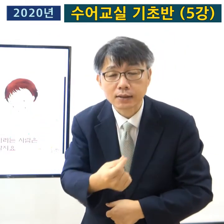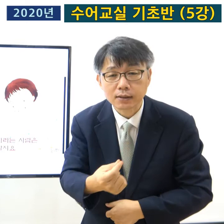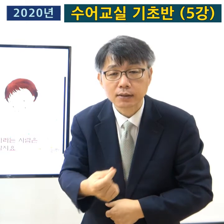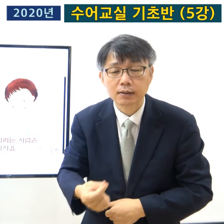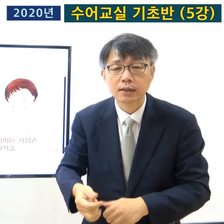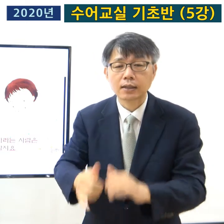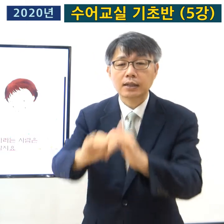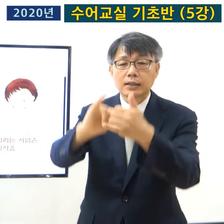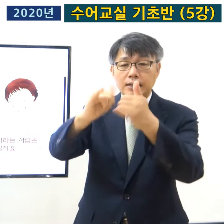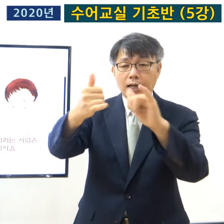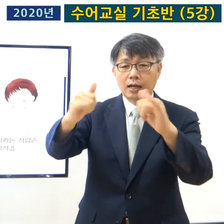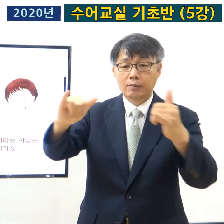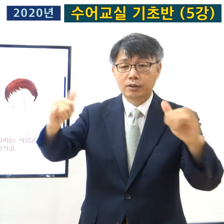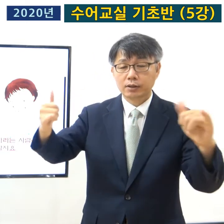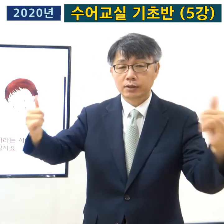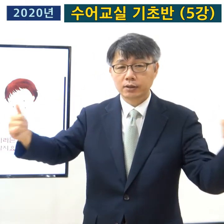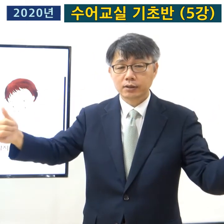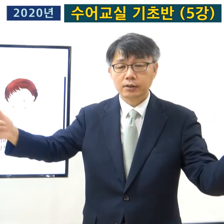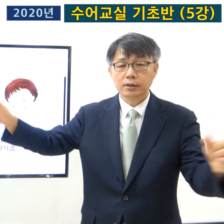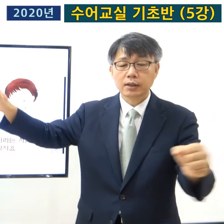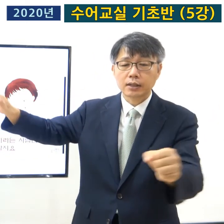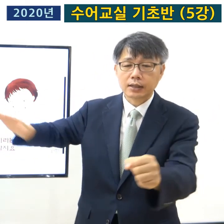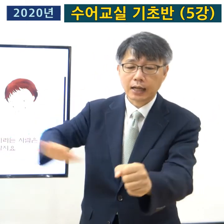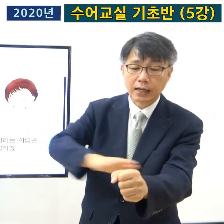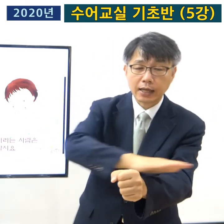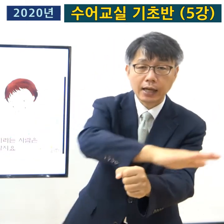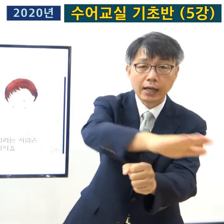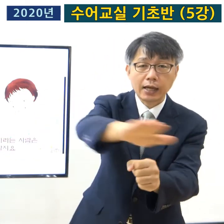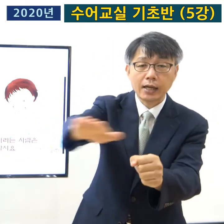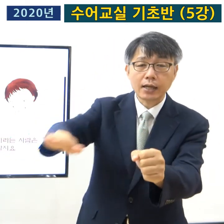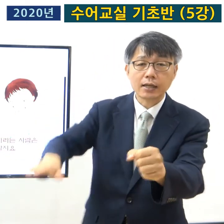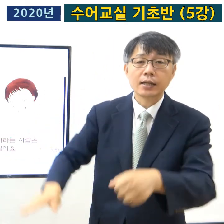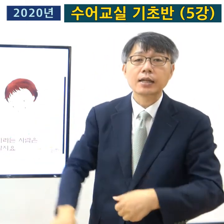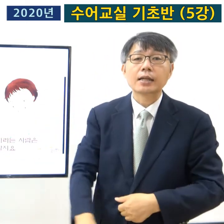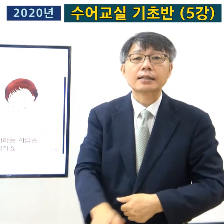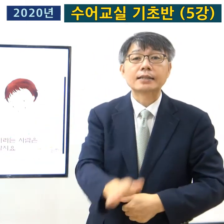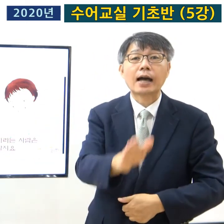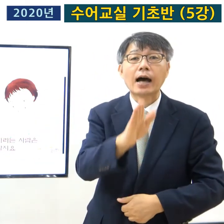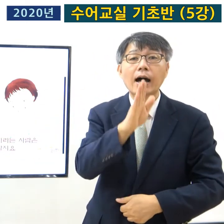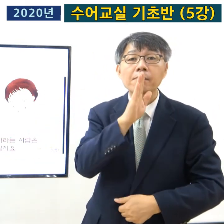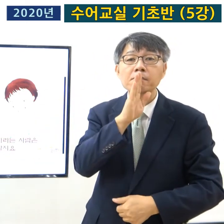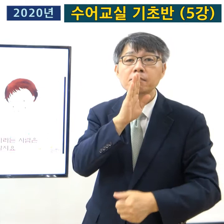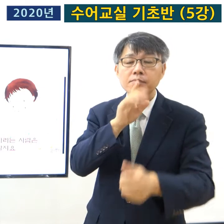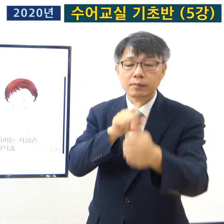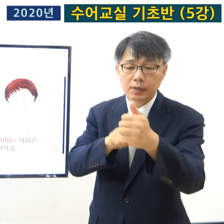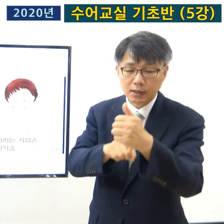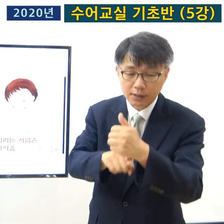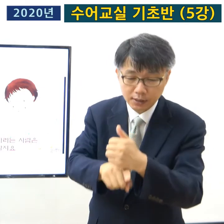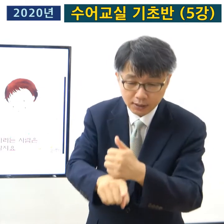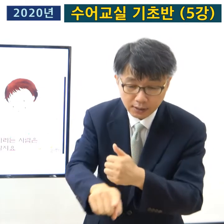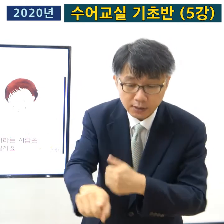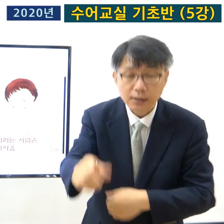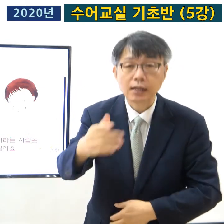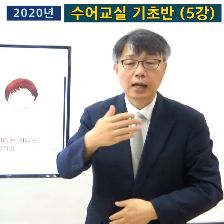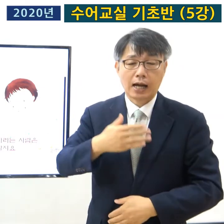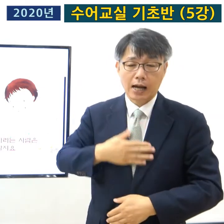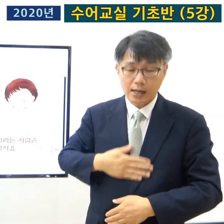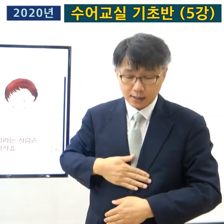바라는 사람은 사랑의 참 뜻을